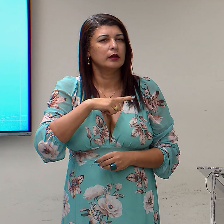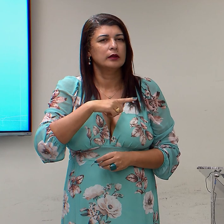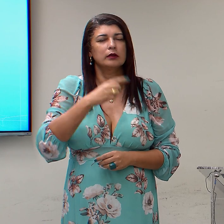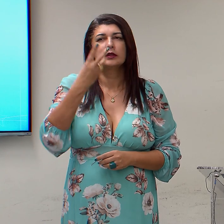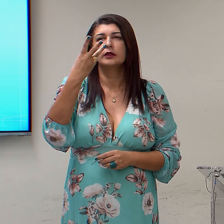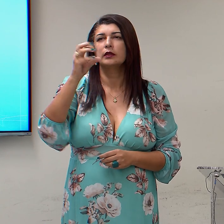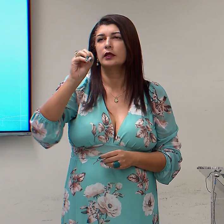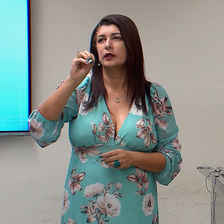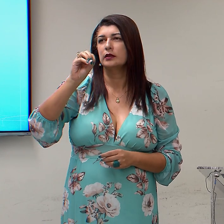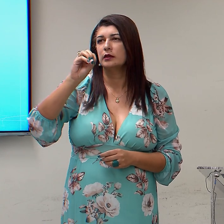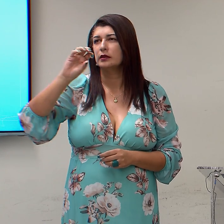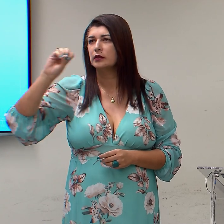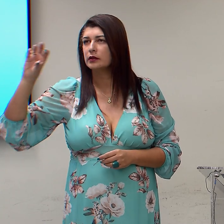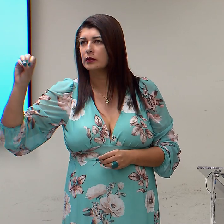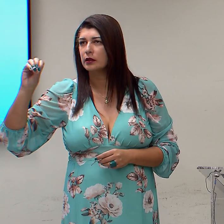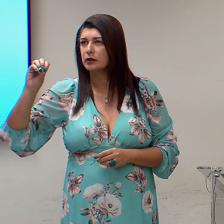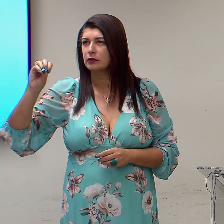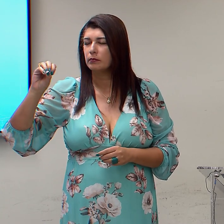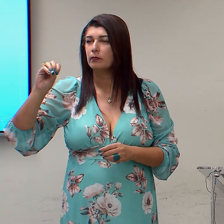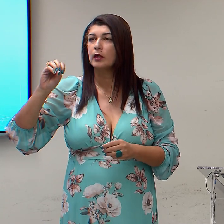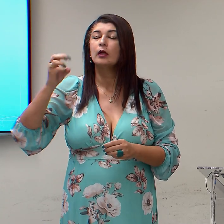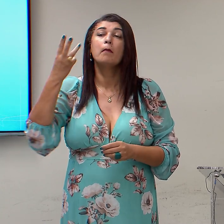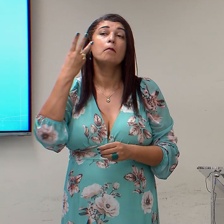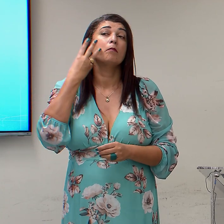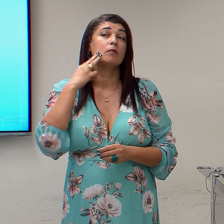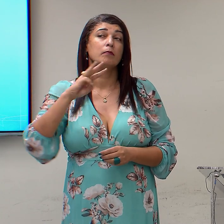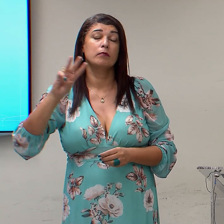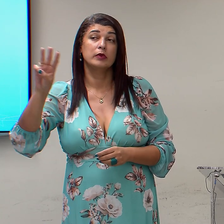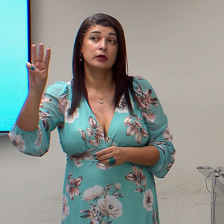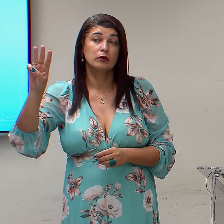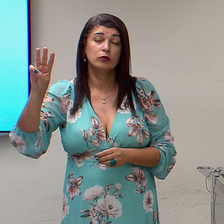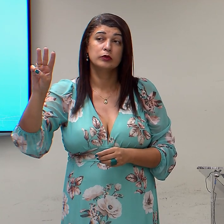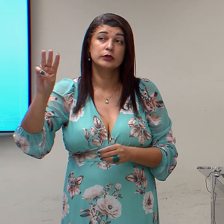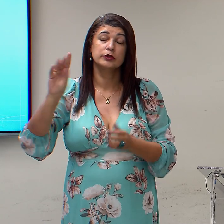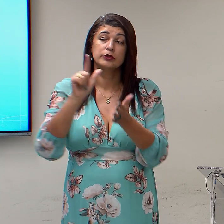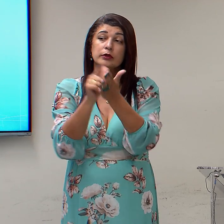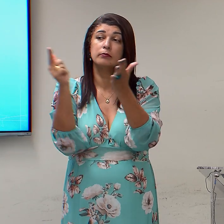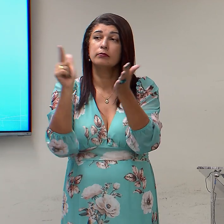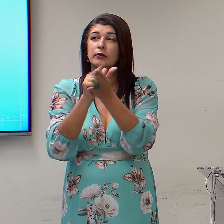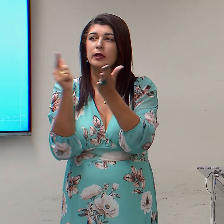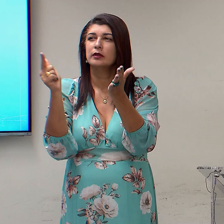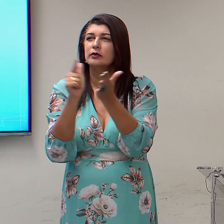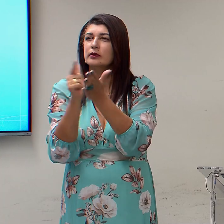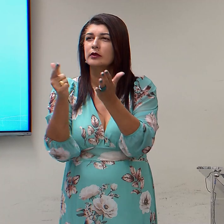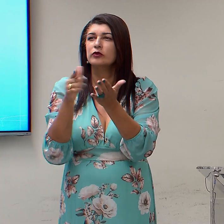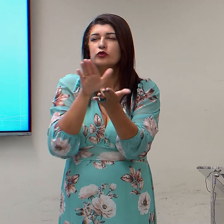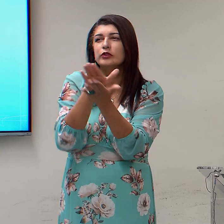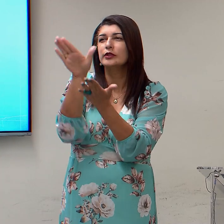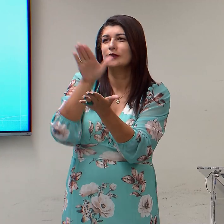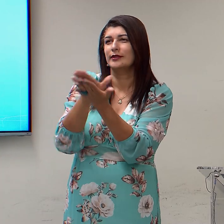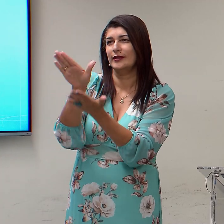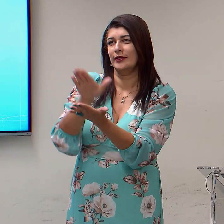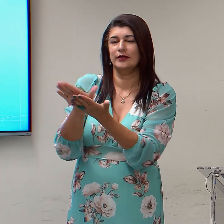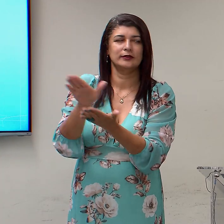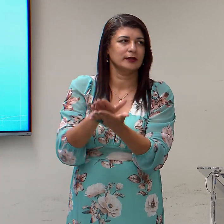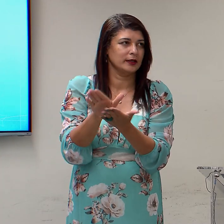376 milhões de páginas digitalizadas.